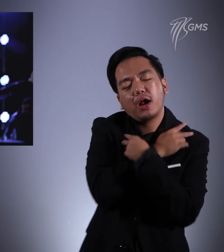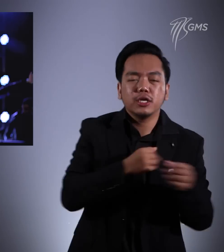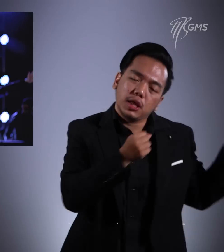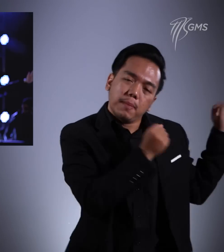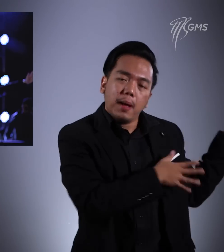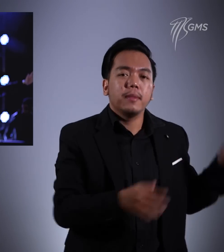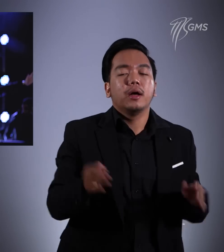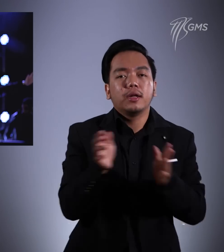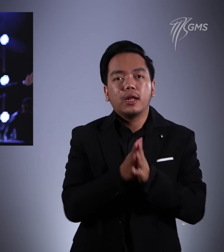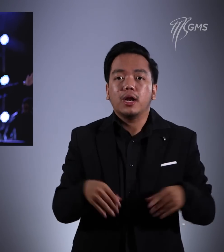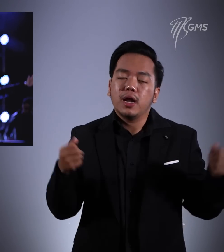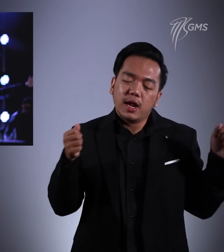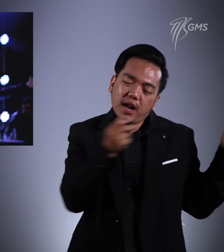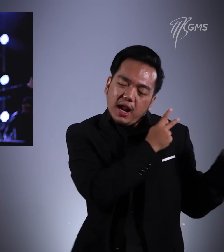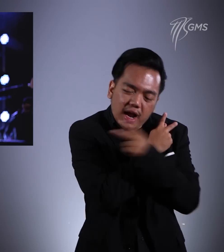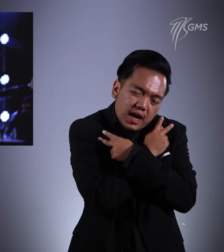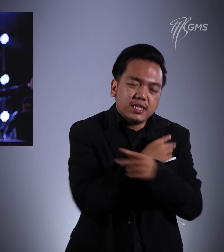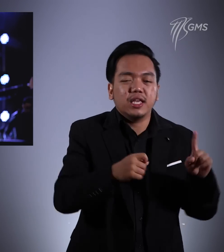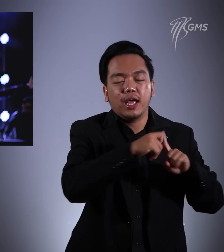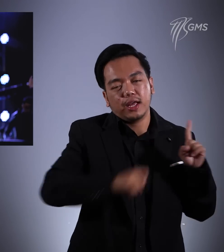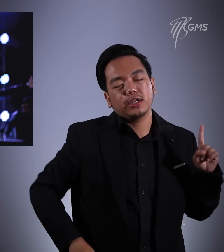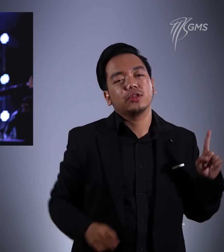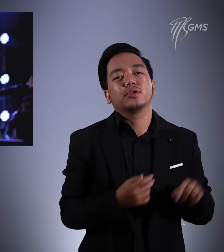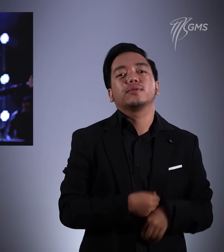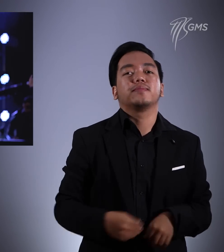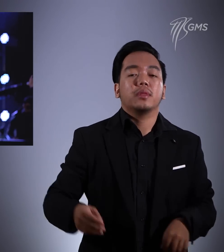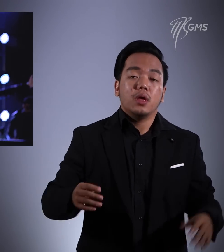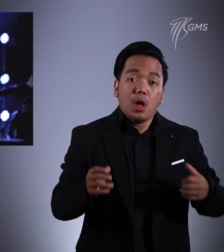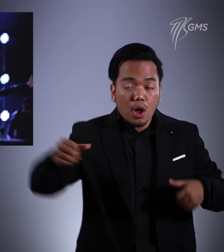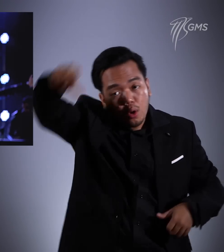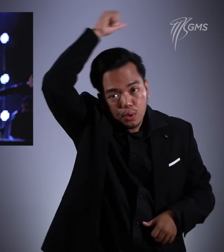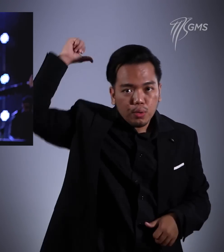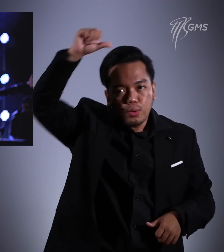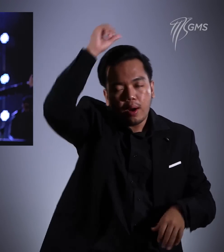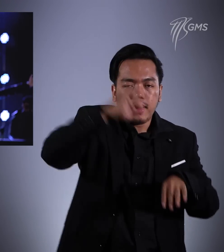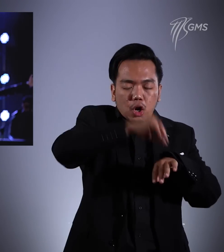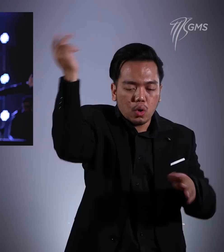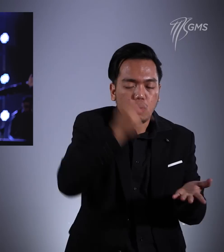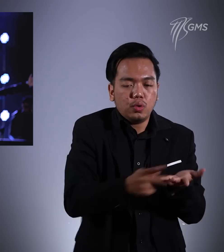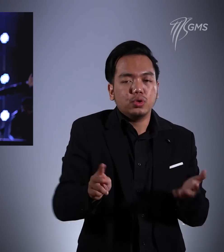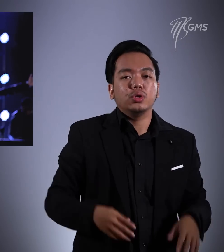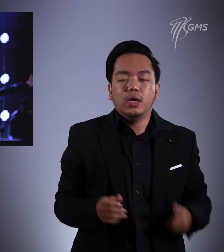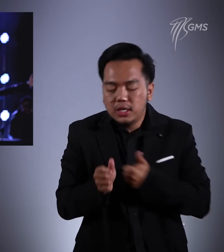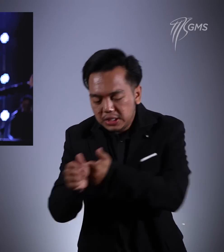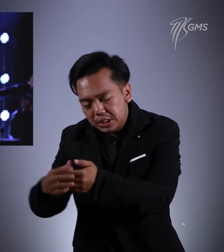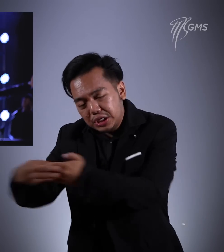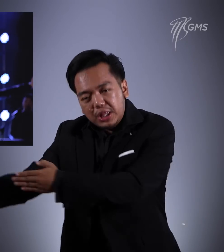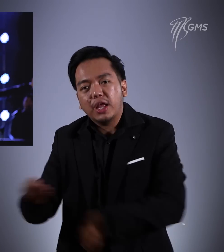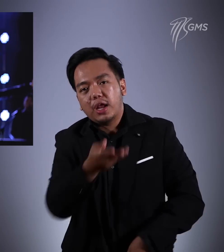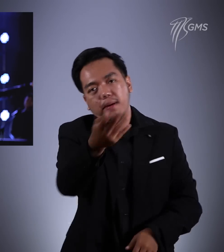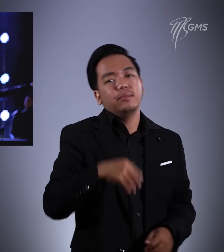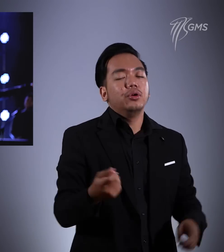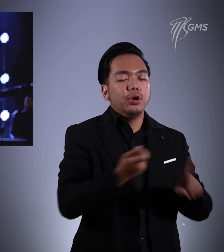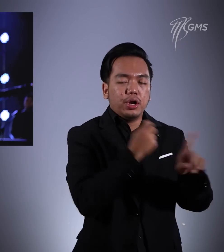dari Tuhan Yesus. Pengurapan dari Roh Kudus menyertaimu jemaat dari kemenangan pada kemenangan berikutnya.